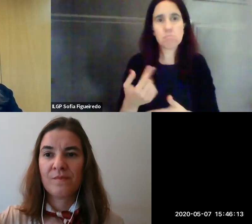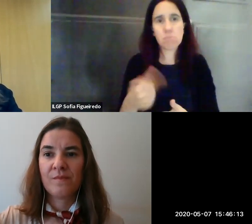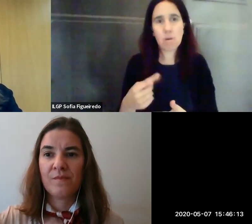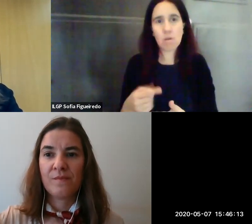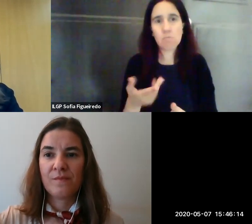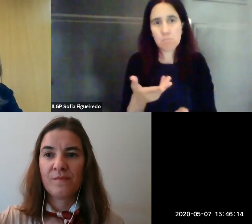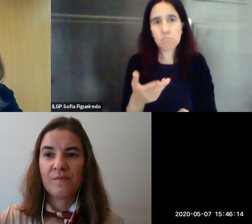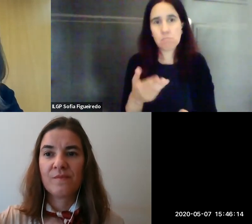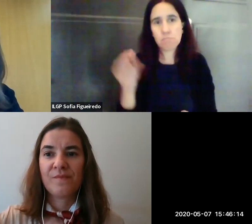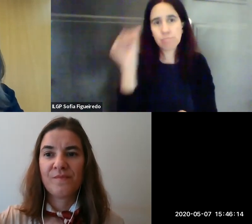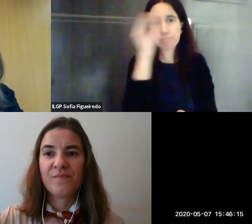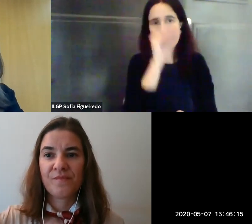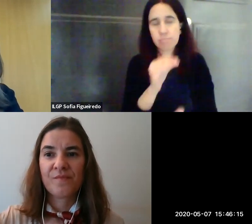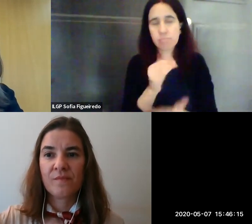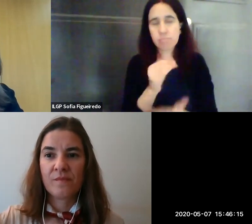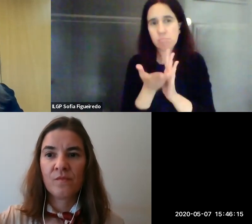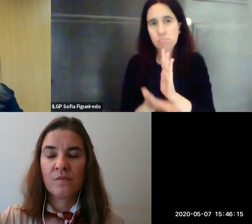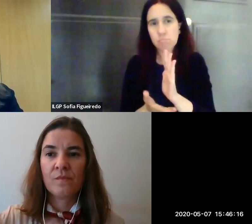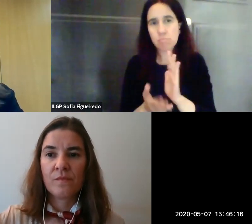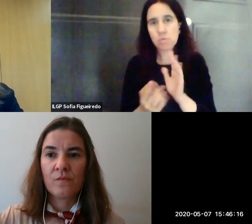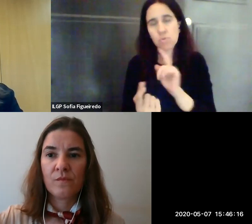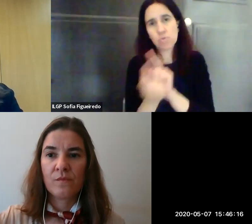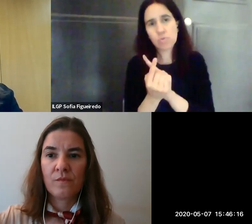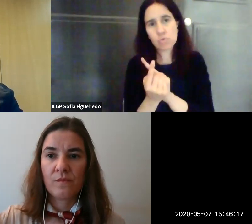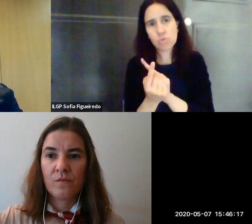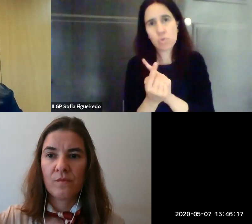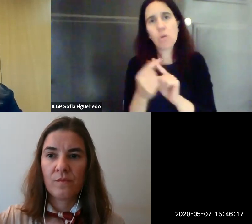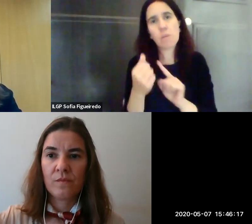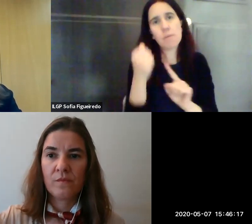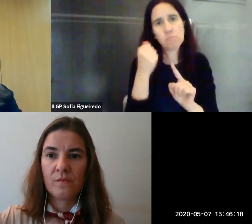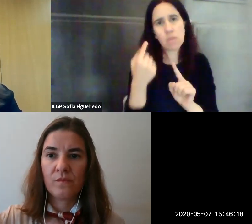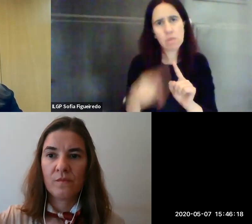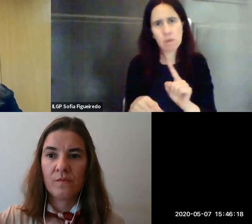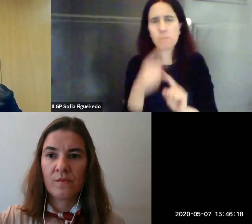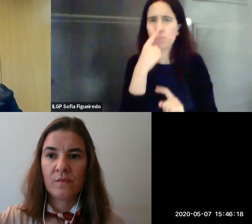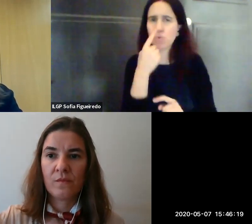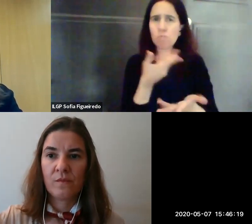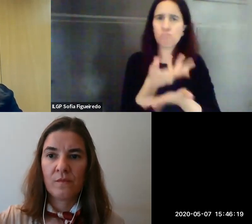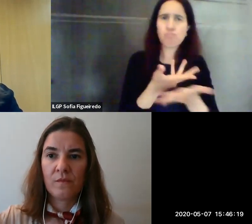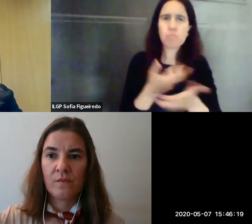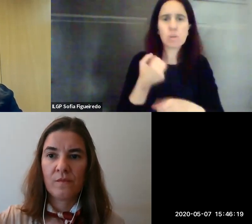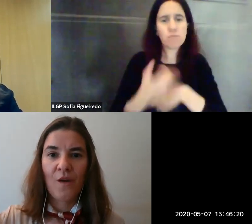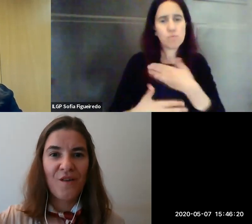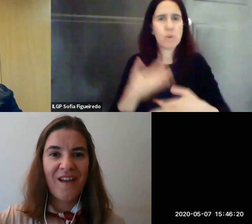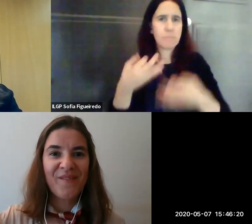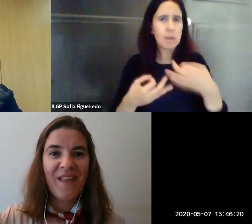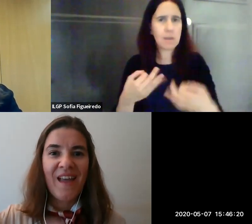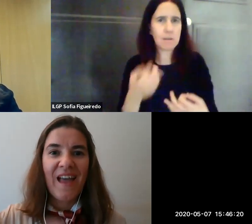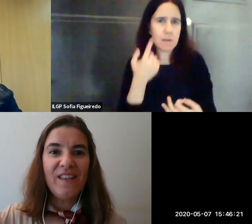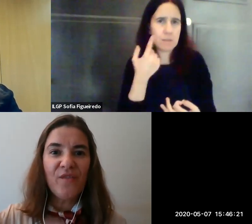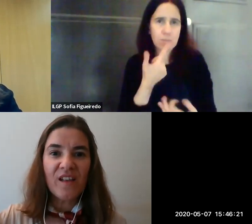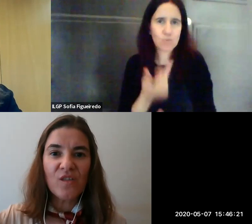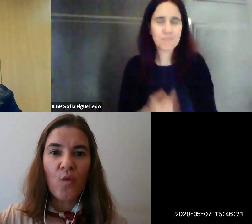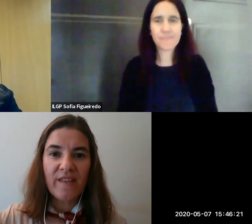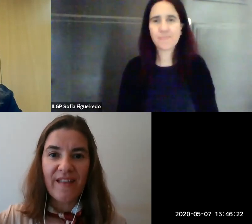todas as vertentes, e não só no front office, também no back office, mas nas pessoas que, digamos, mantêm a máquina a funcionar. Ok.